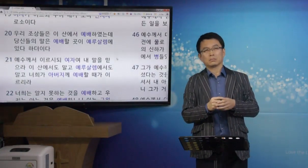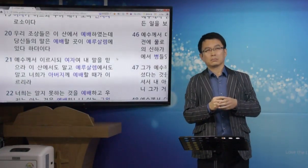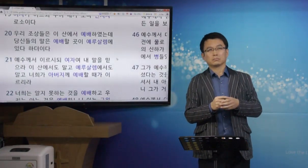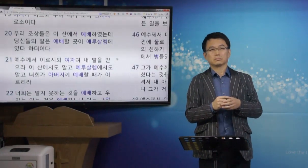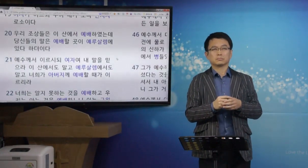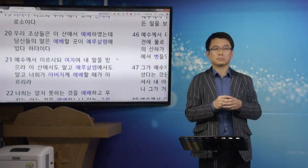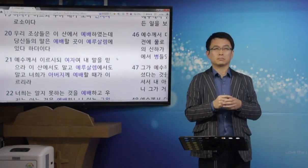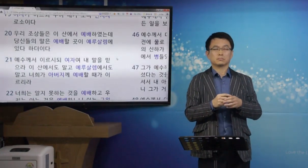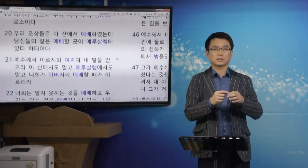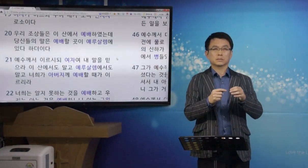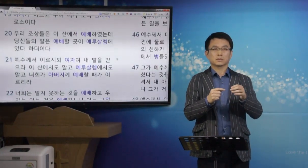자라왔고